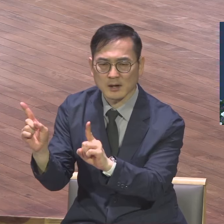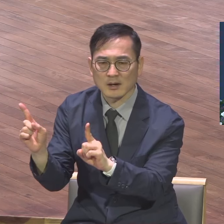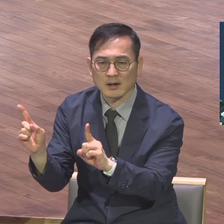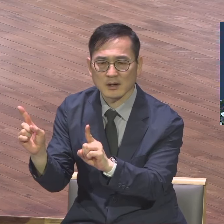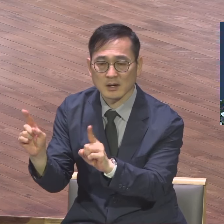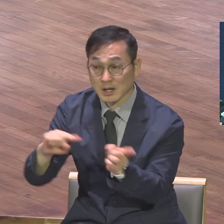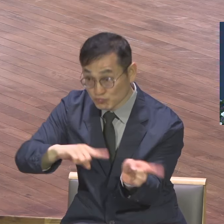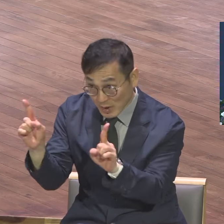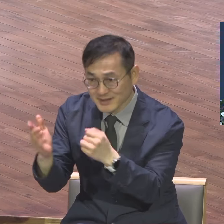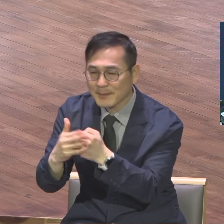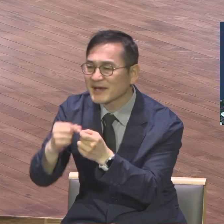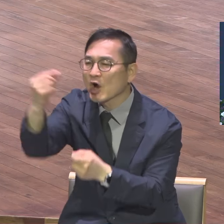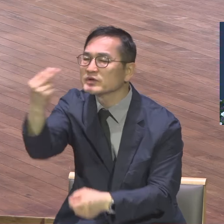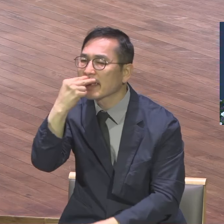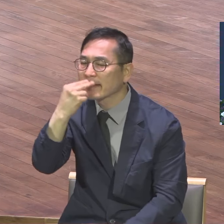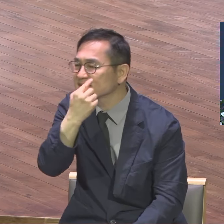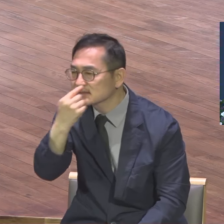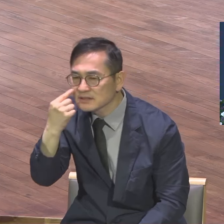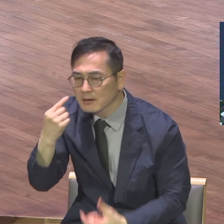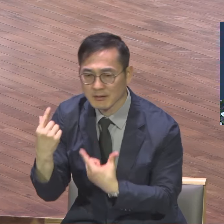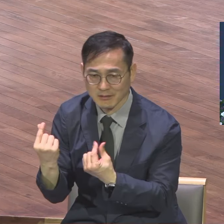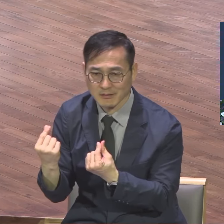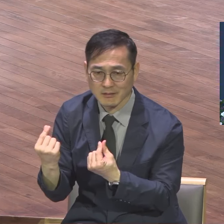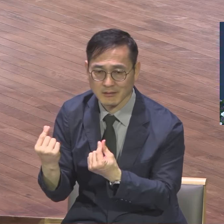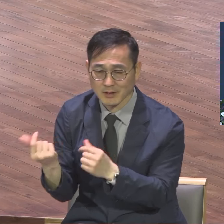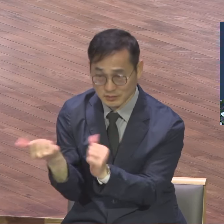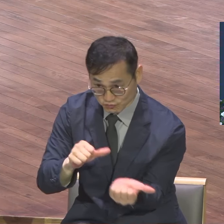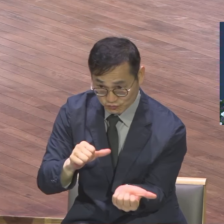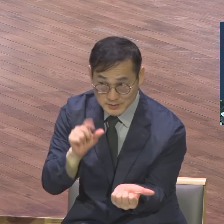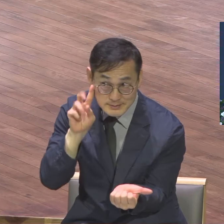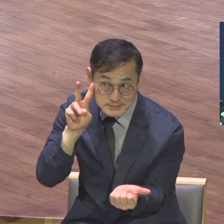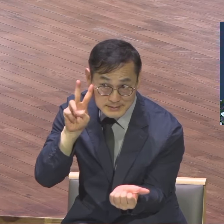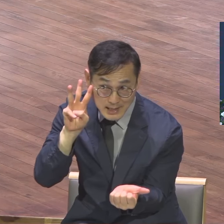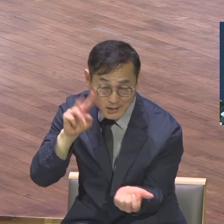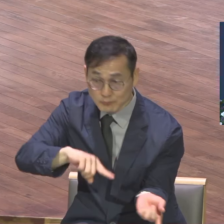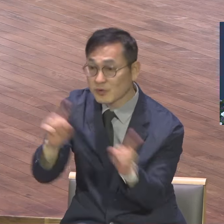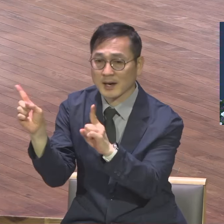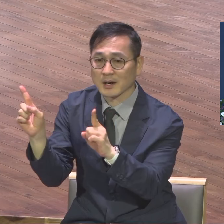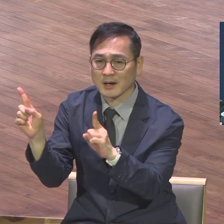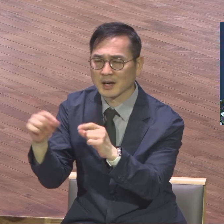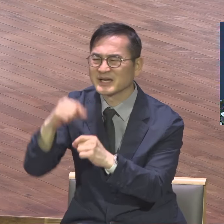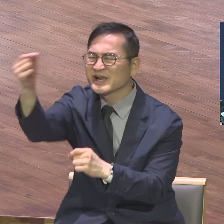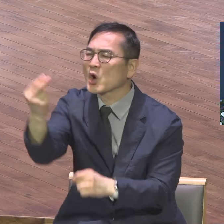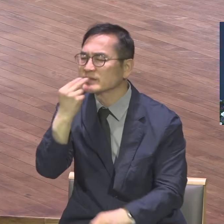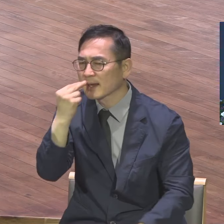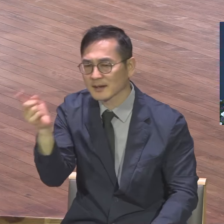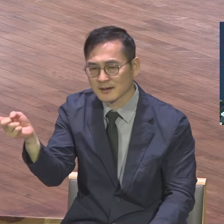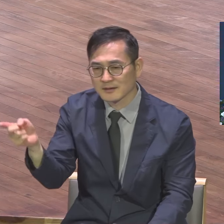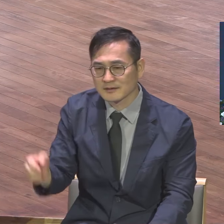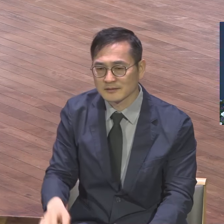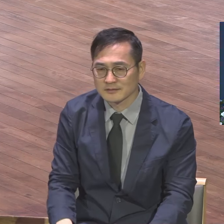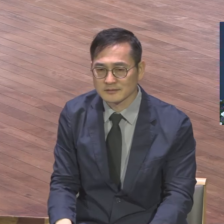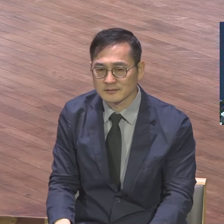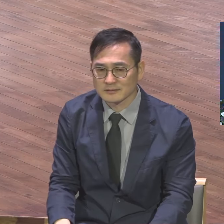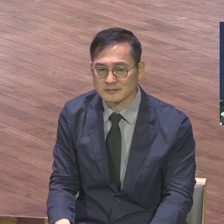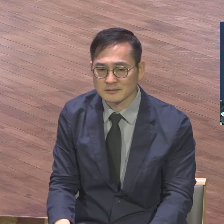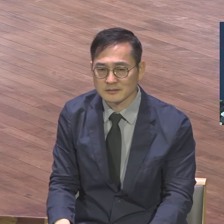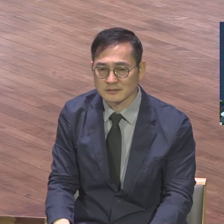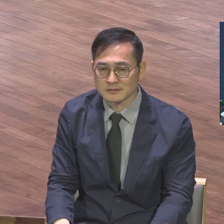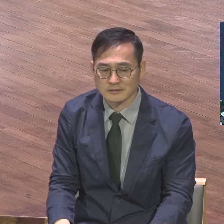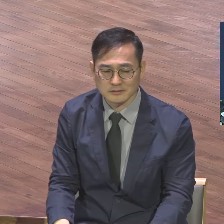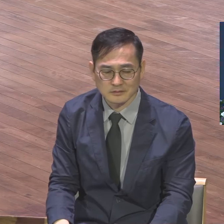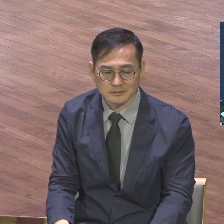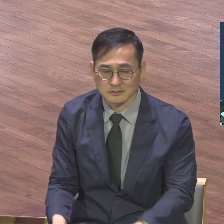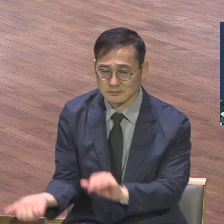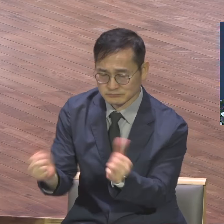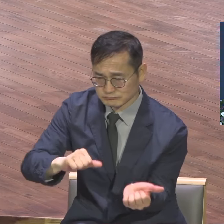영생이 있는 거요. 예수님께서 죽으시고 삶을 부활하신 줄 믿으시 바랍니다. 부활하신 분이 어디 있어요? 아니, 죽어